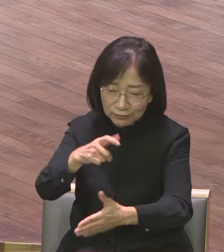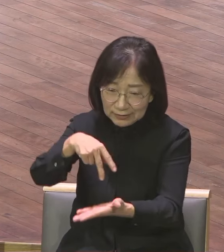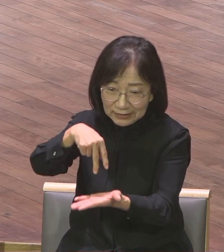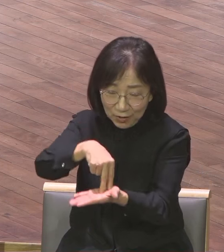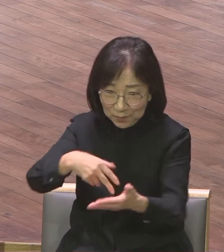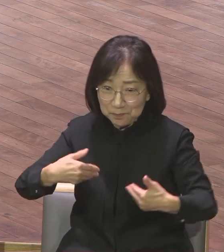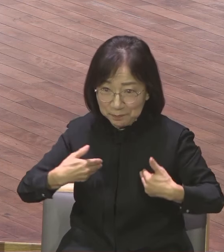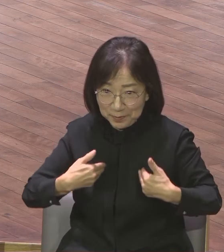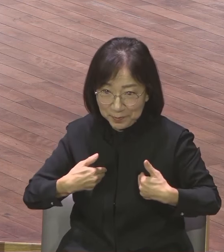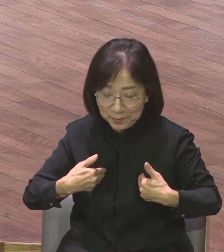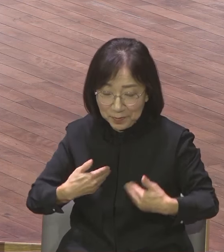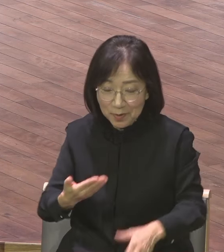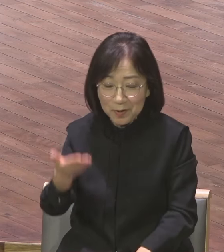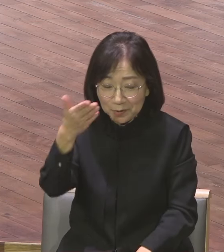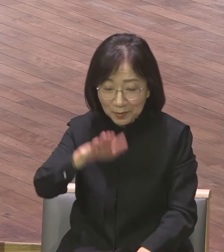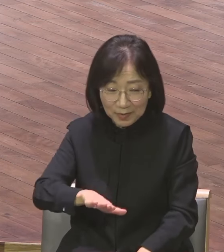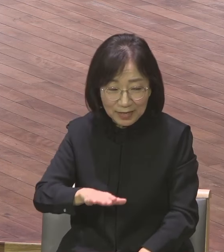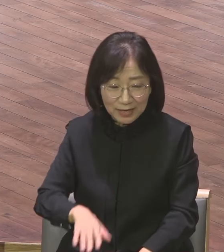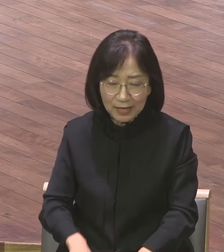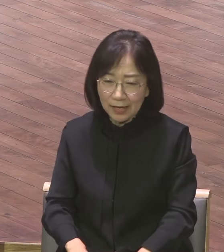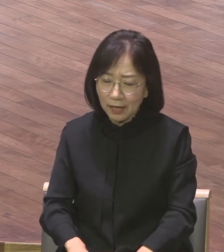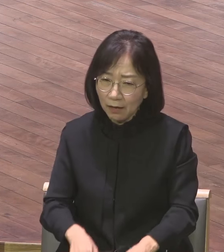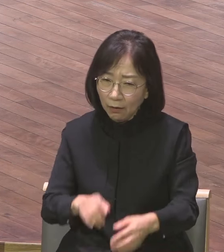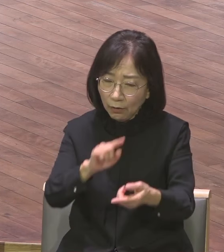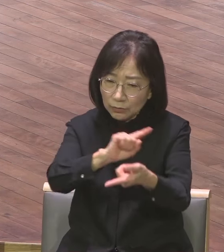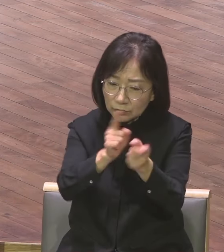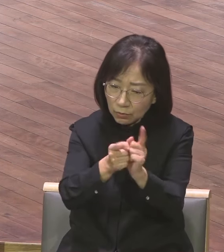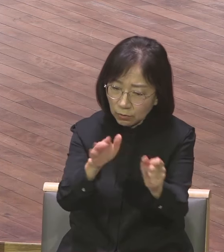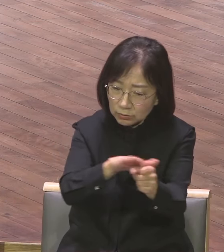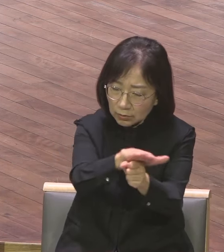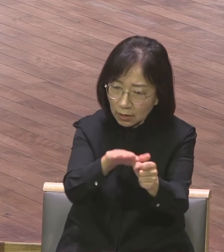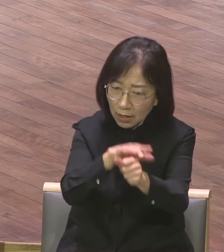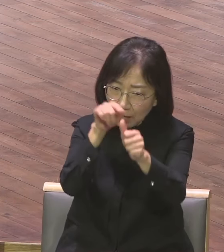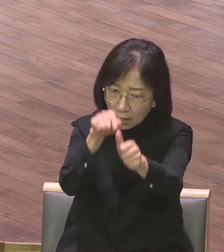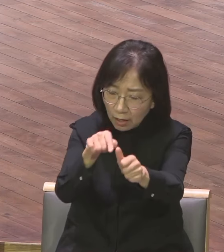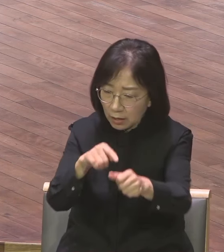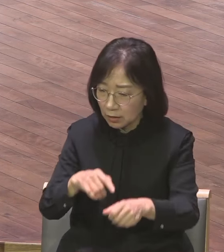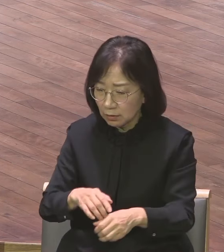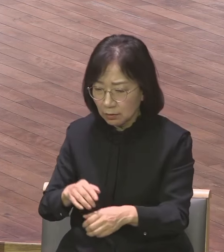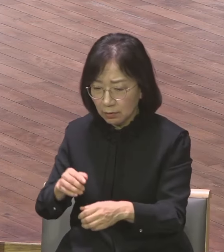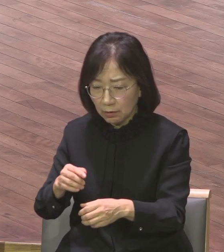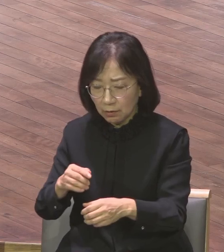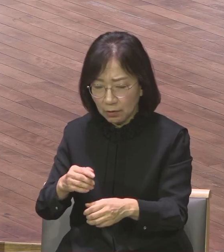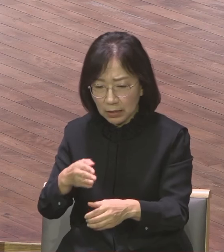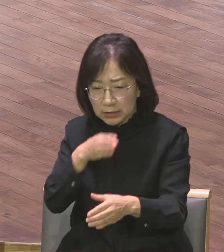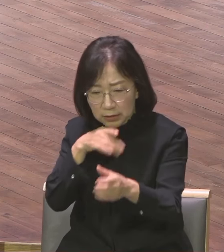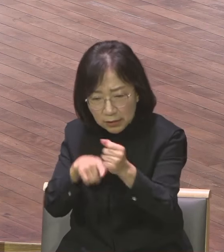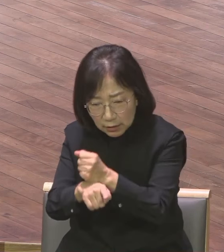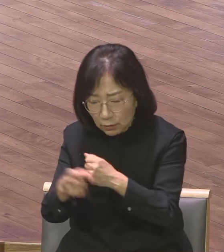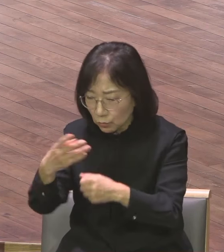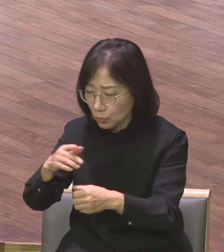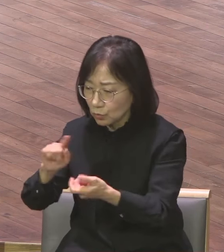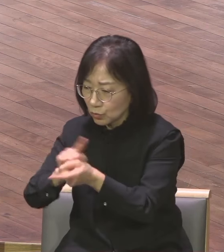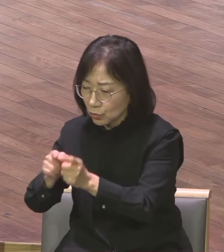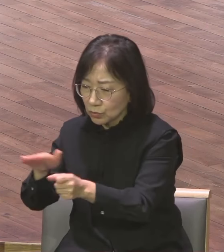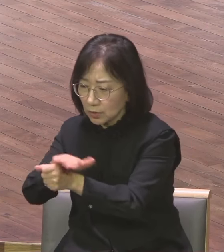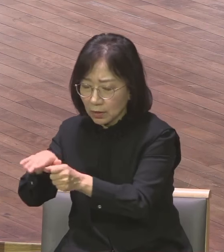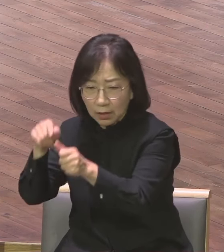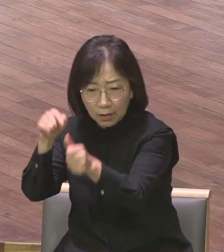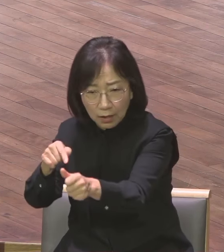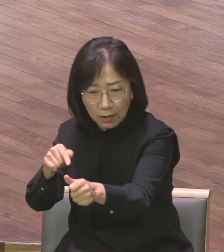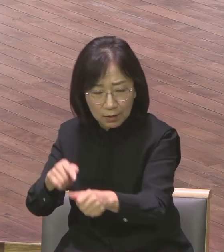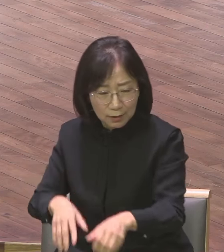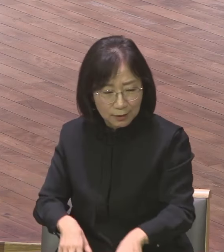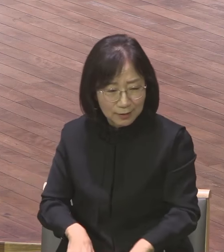앞뒤로 뭐가 있어요? 앞뒤로 서로 사랑하라는 메시지가 나와요. 앞뒤로 요한은 7절부터